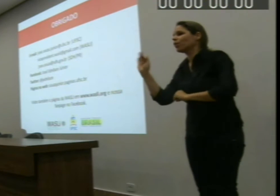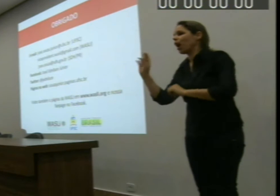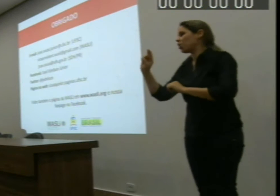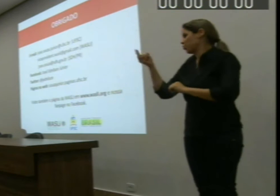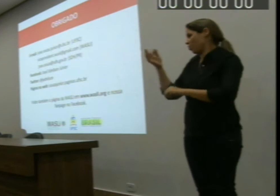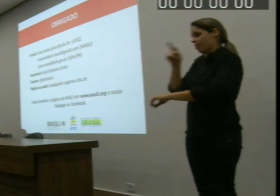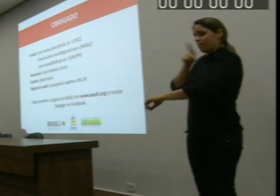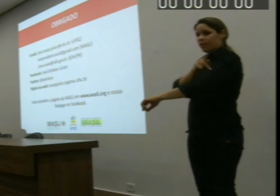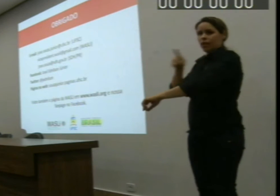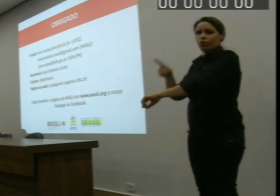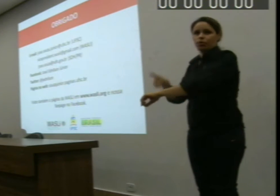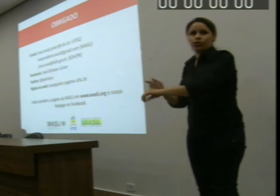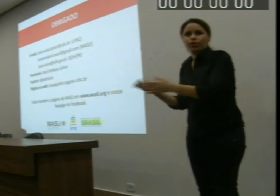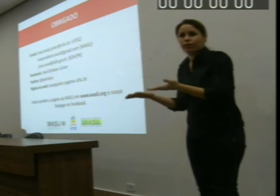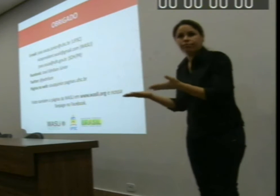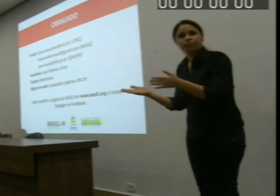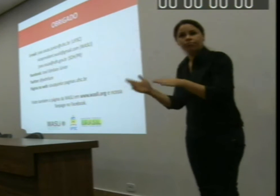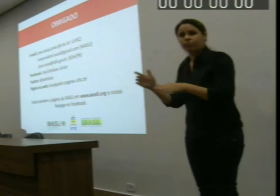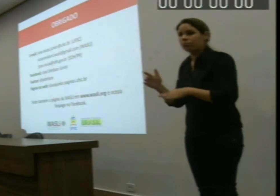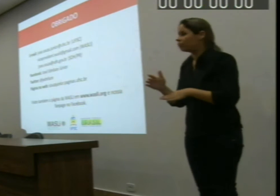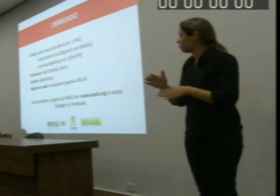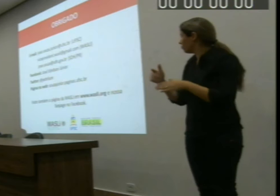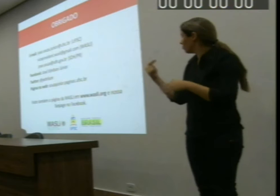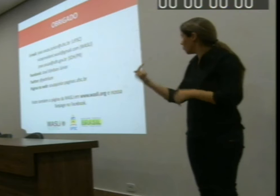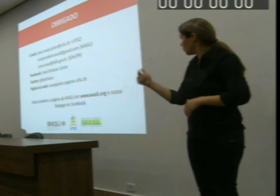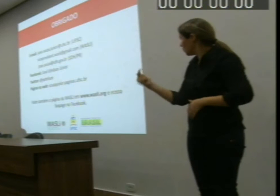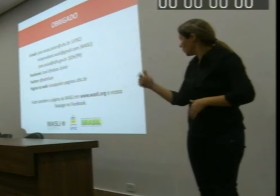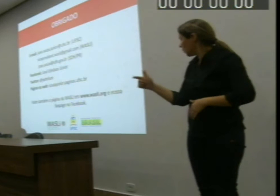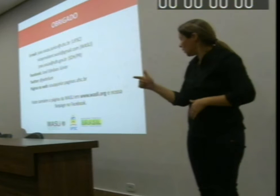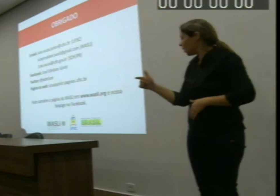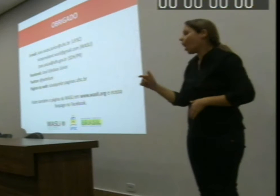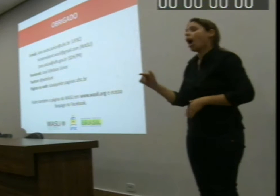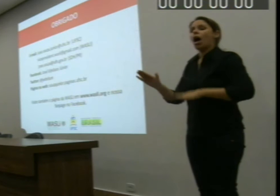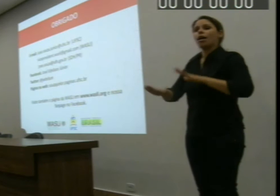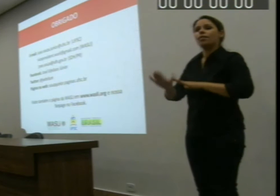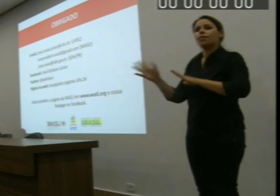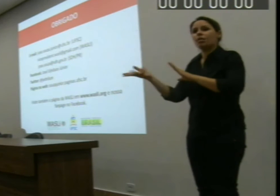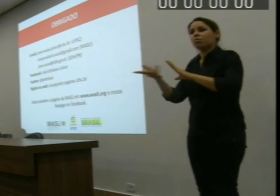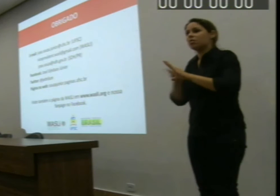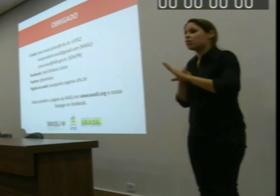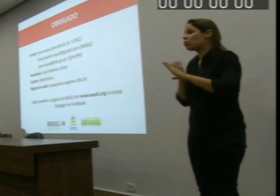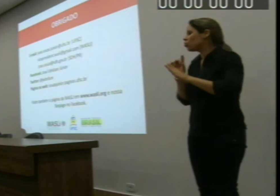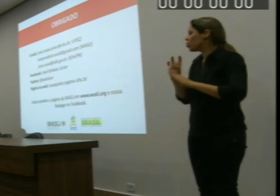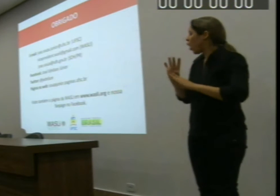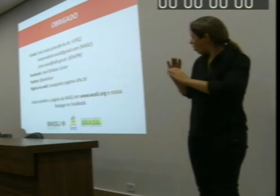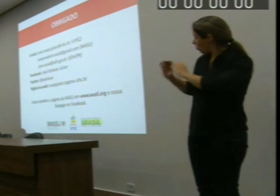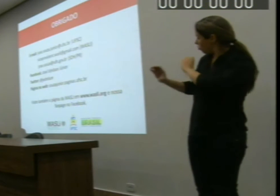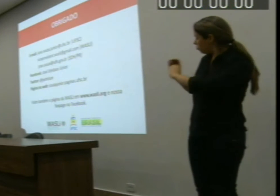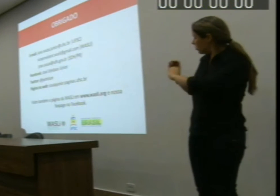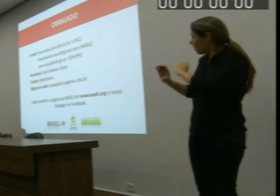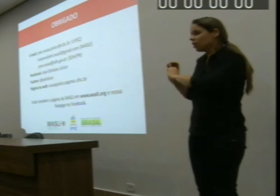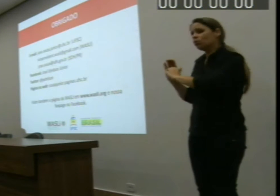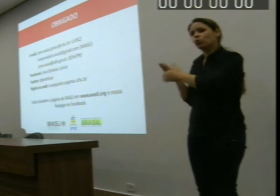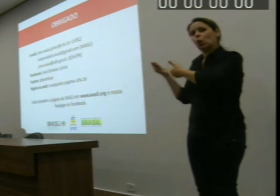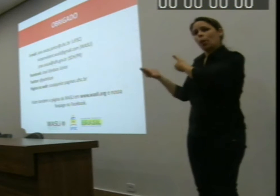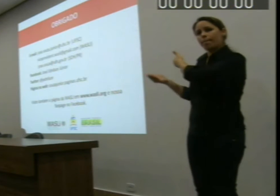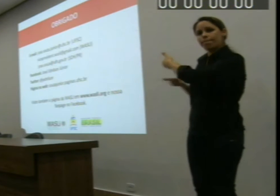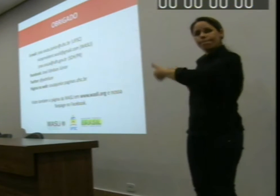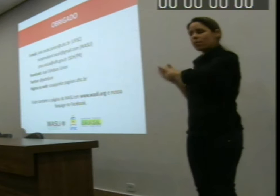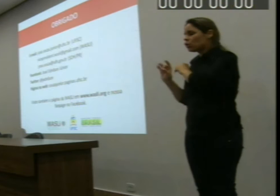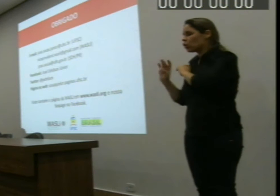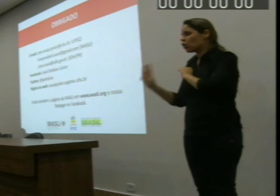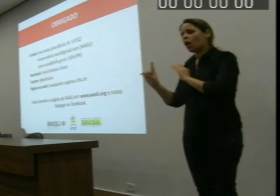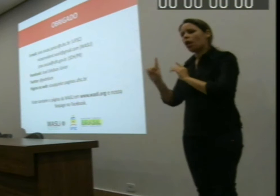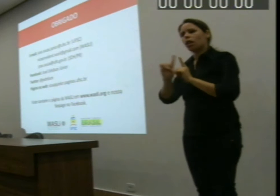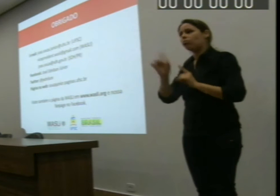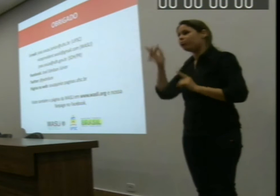um professor deve fazer ou não se a habilidade dele na verdade é na intermediação linguística e não é na na estruturação